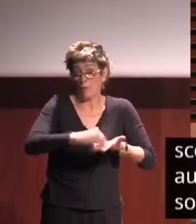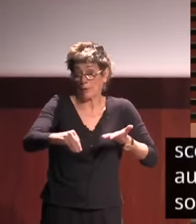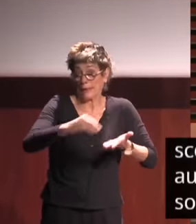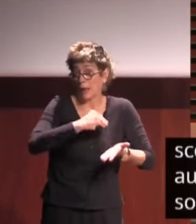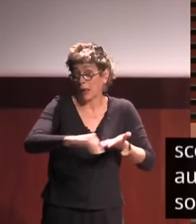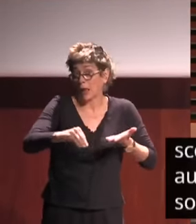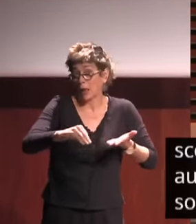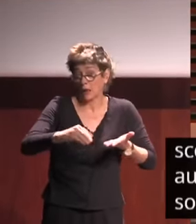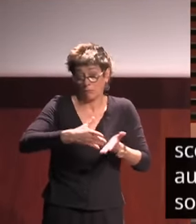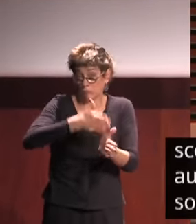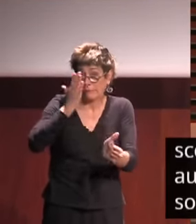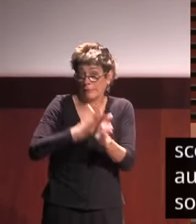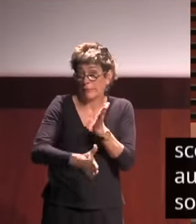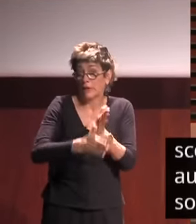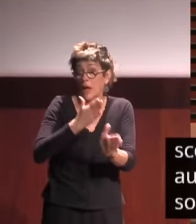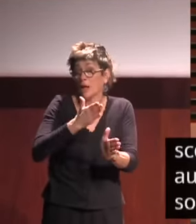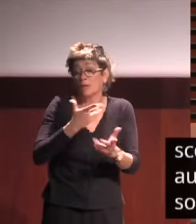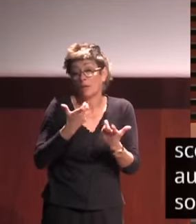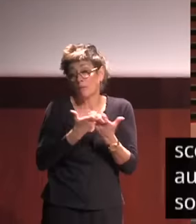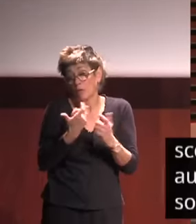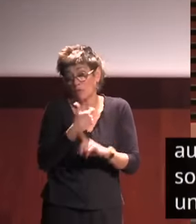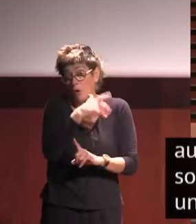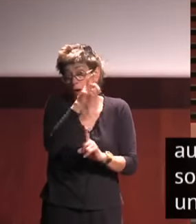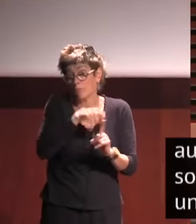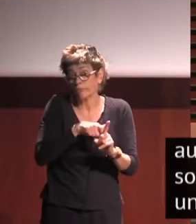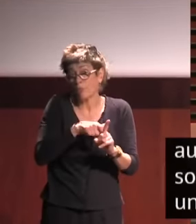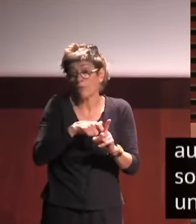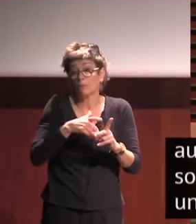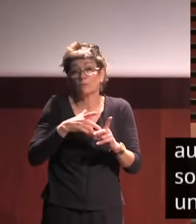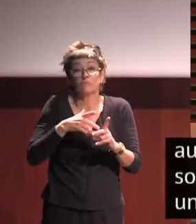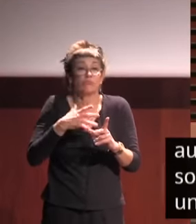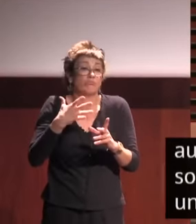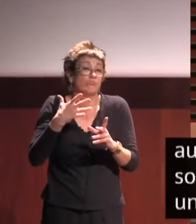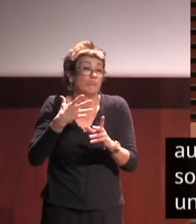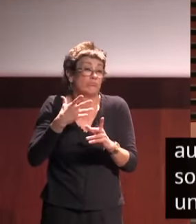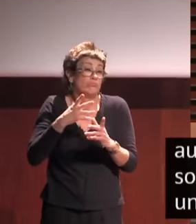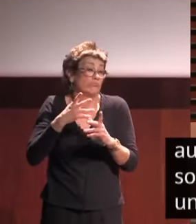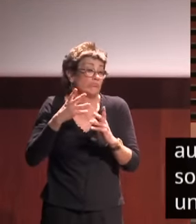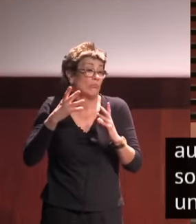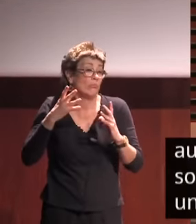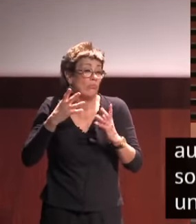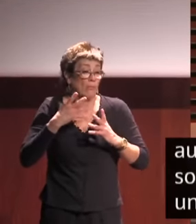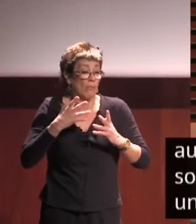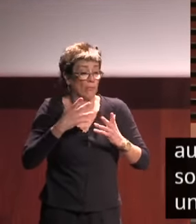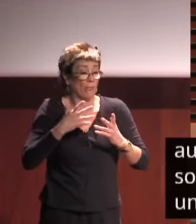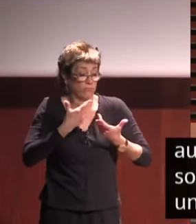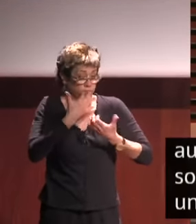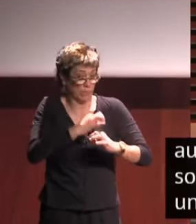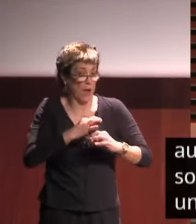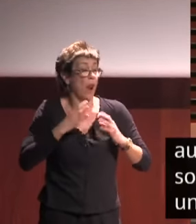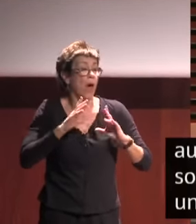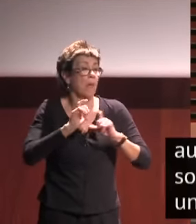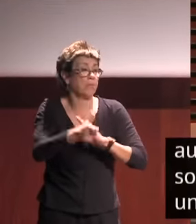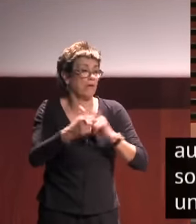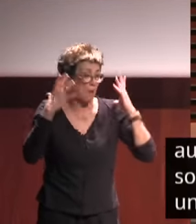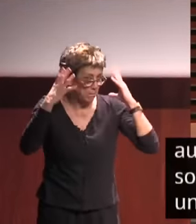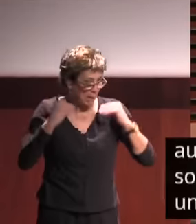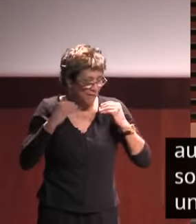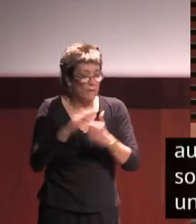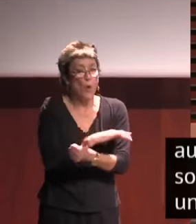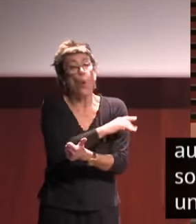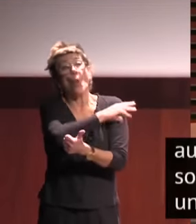par une autre langue. C'est le cas des personnes sourdes postlinguales, donc ils ont devenu sourds après avoir appris à parler, ou celles qui ont